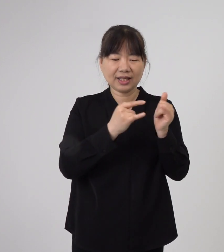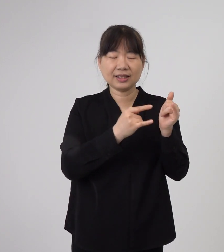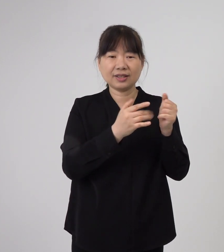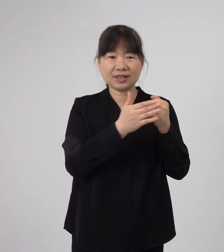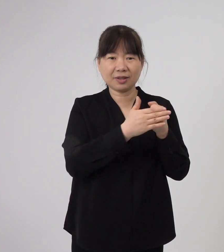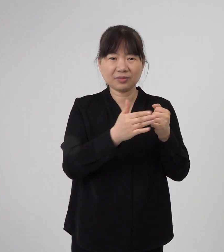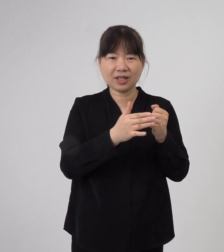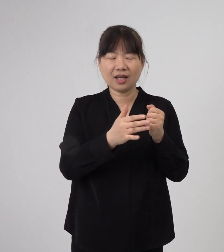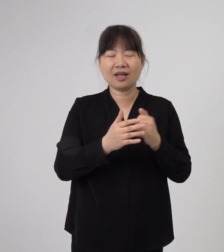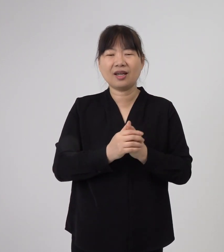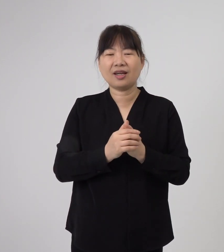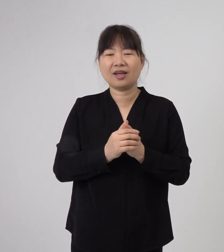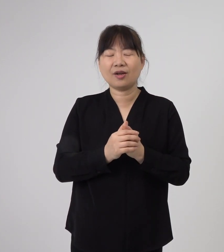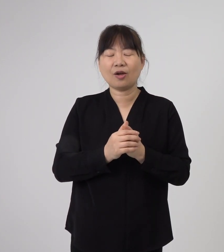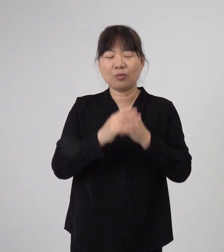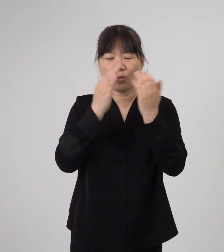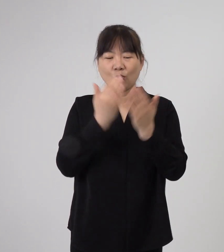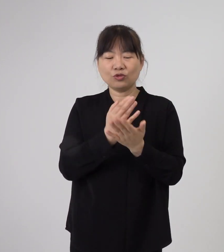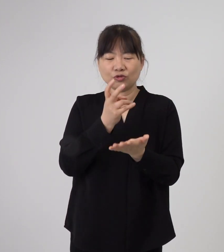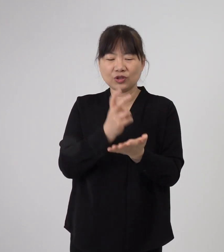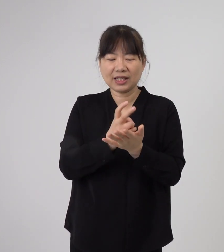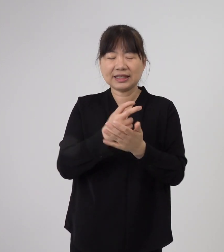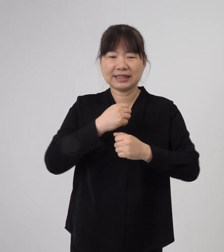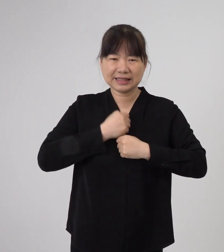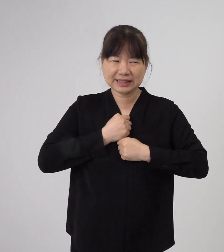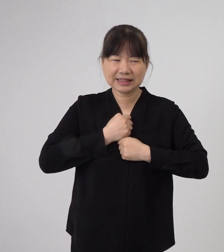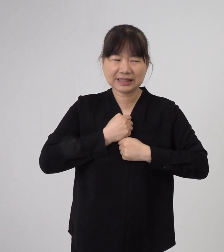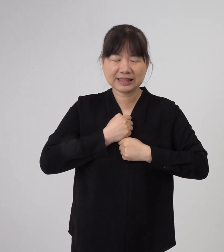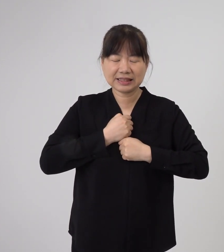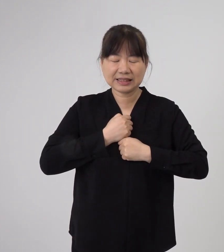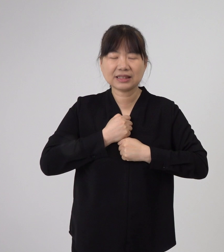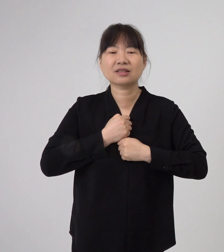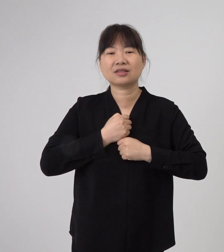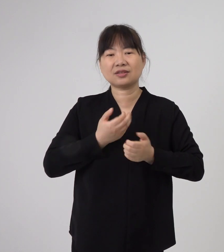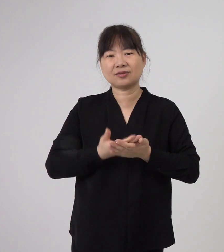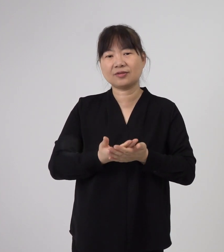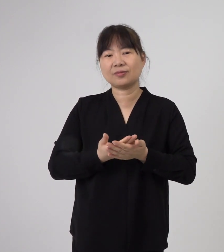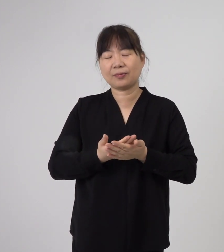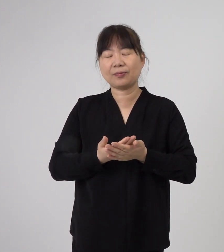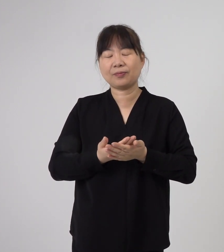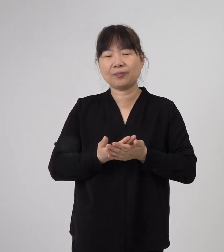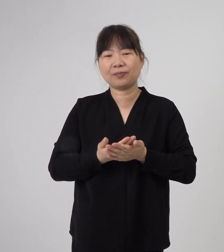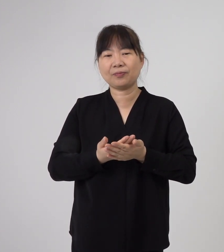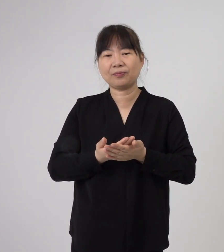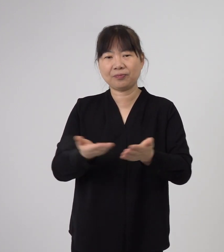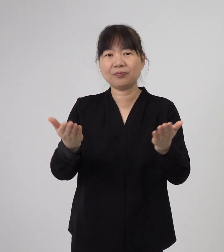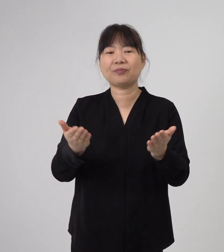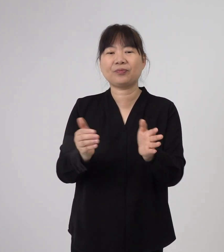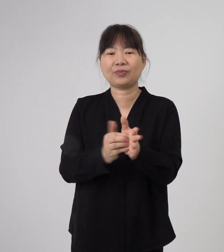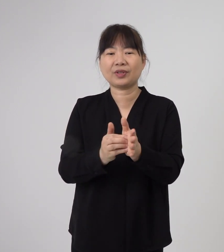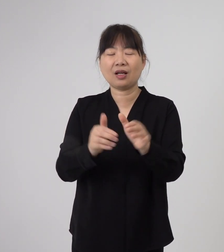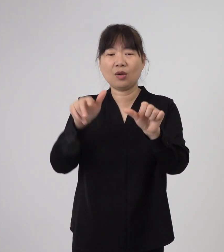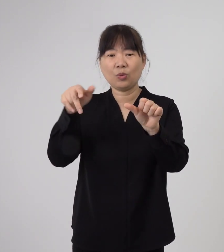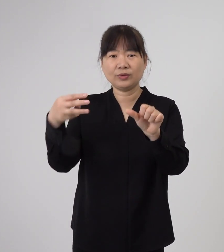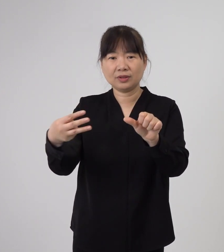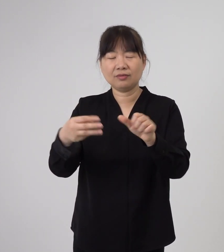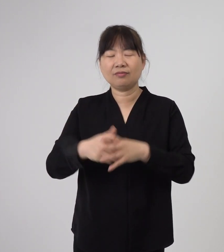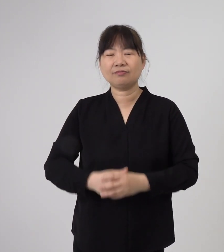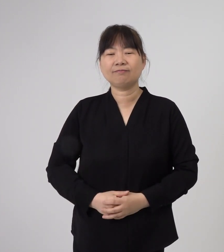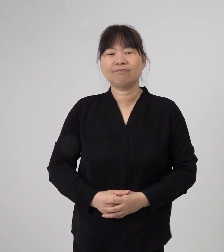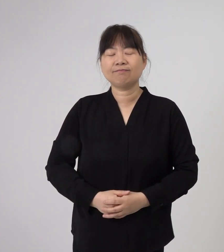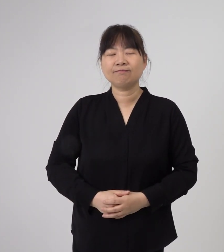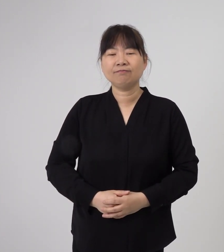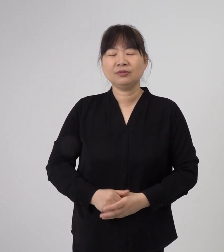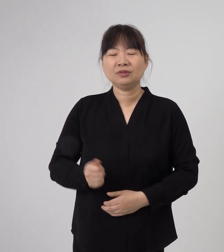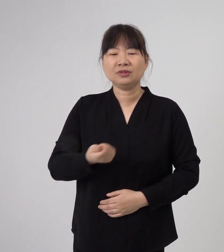작정된 규례를 다 지키게 했어요. 대상이 유대인들이니까. 자, 그리고 5절 한번 같이 읽어볼까요? 시작.